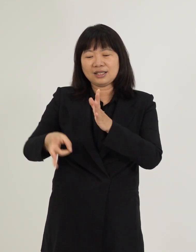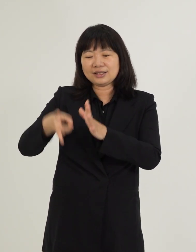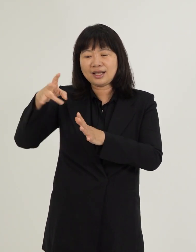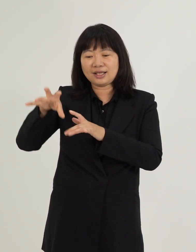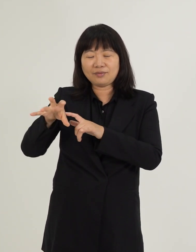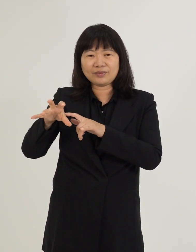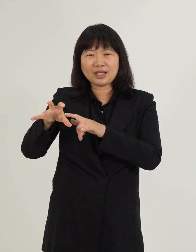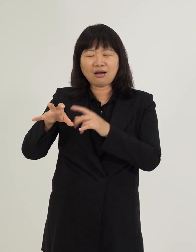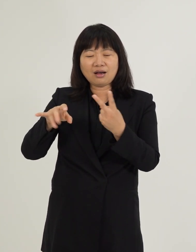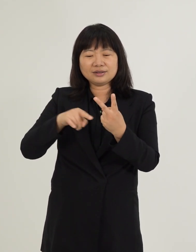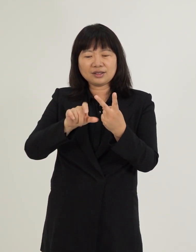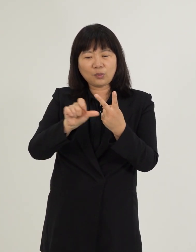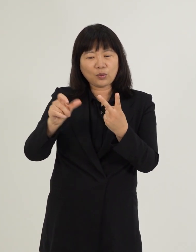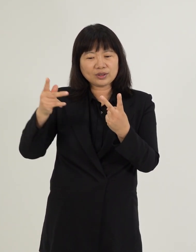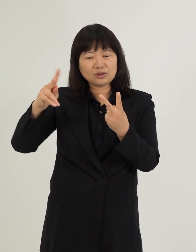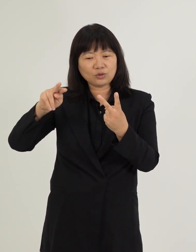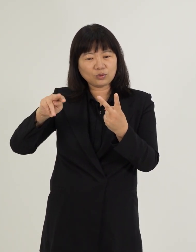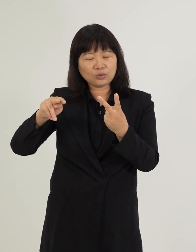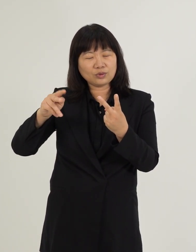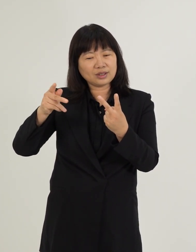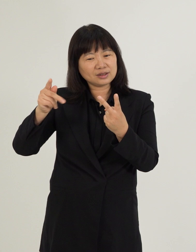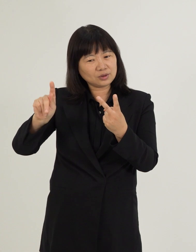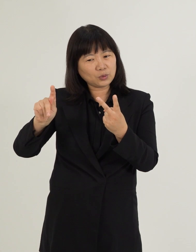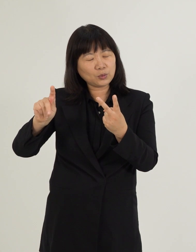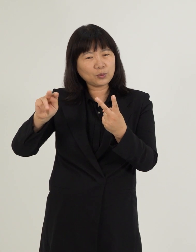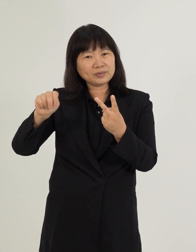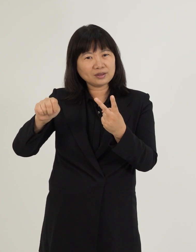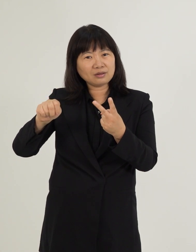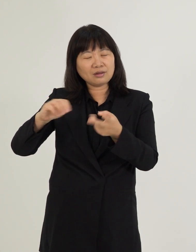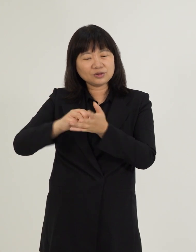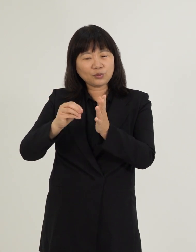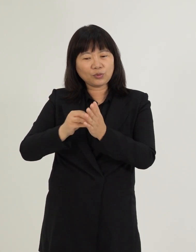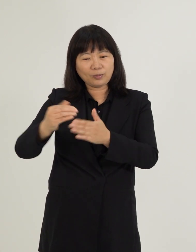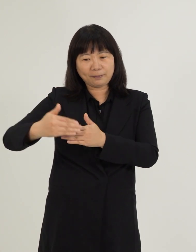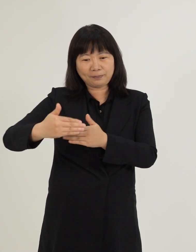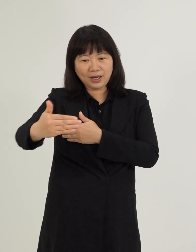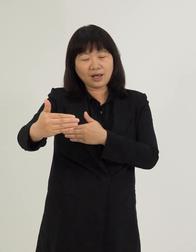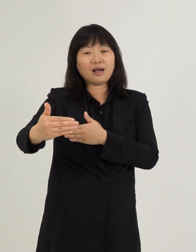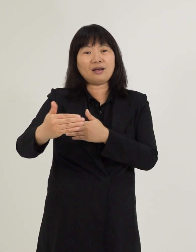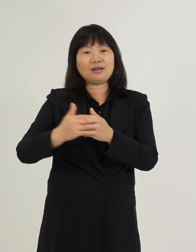예루살렘에서 한 2.5km 정도 떨어져 있는